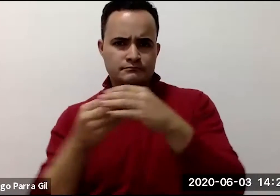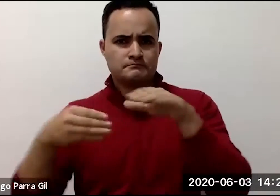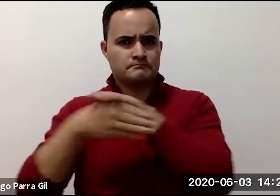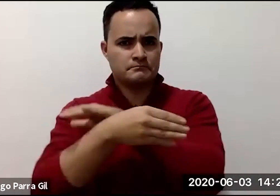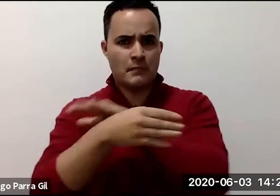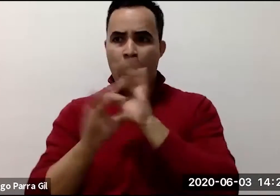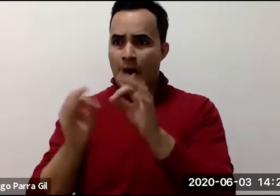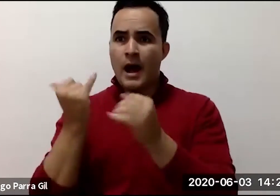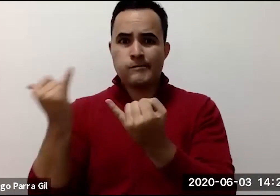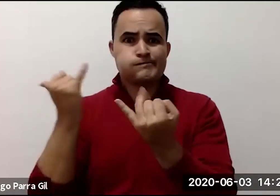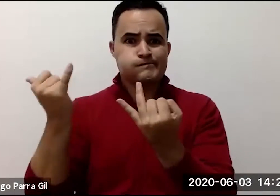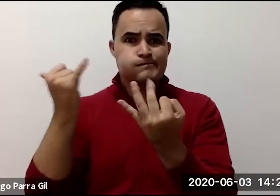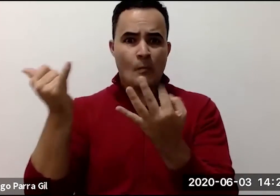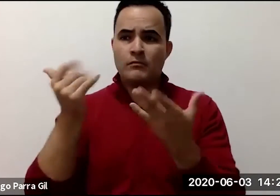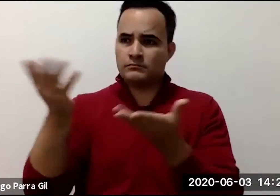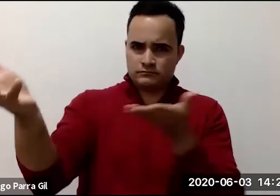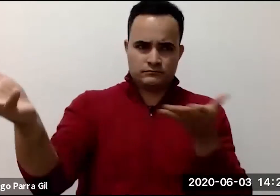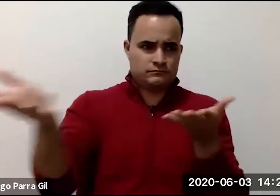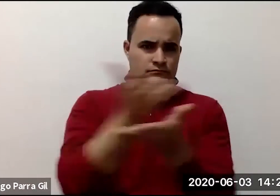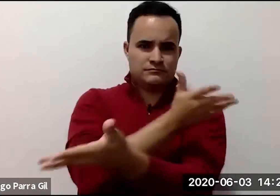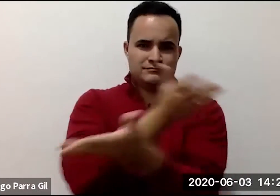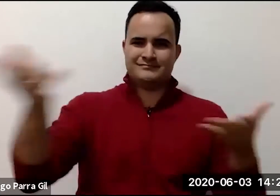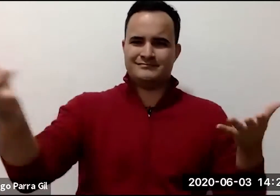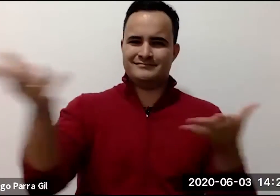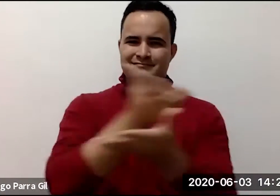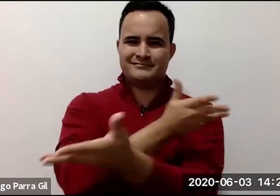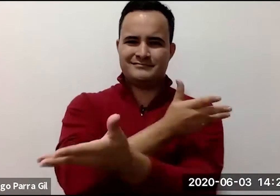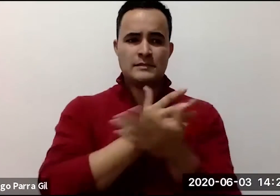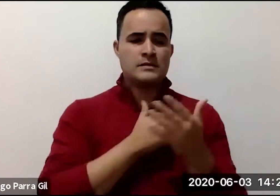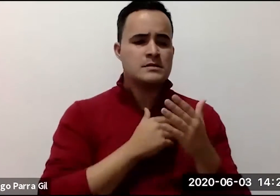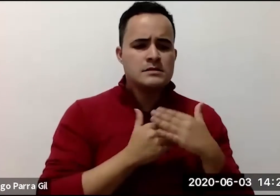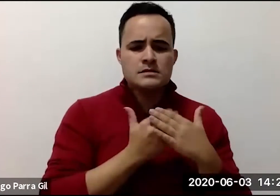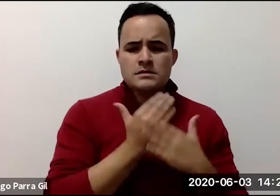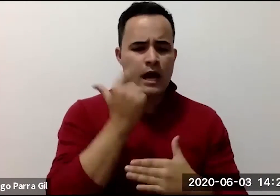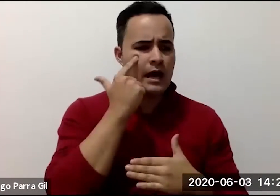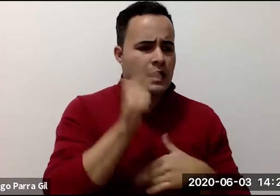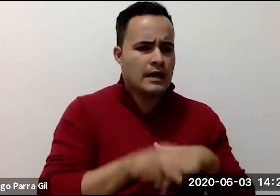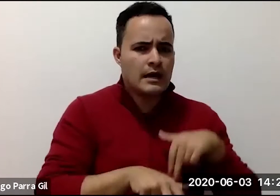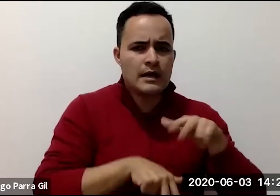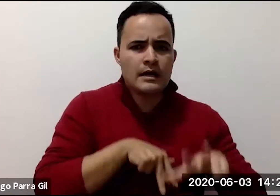que puedan compartir esas experiencias? Es decir, no empezar de cero, porque muchas